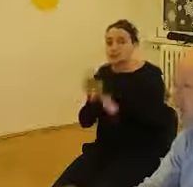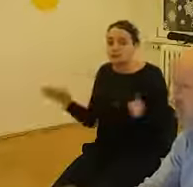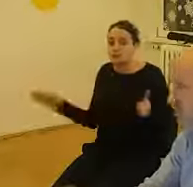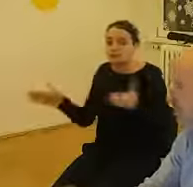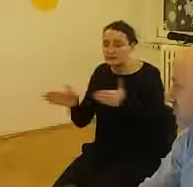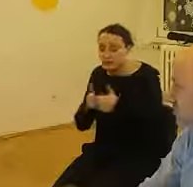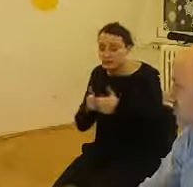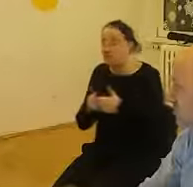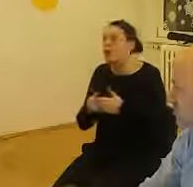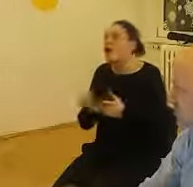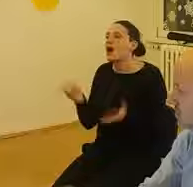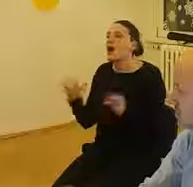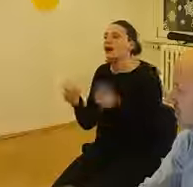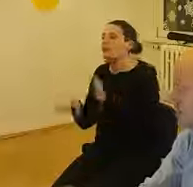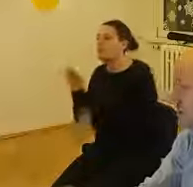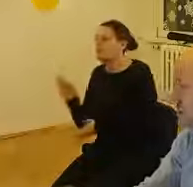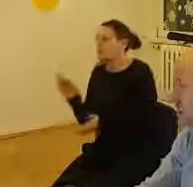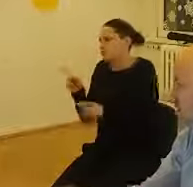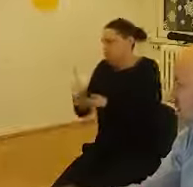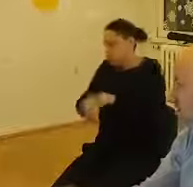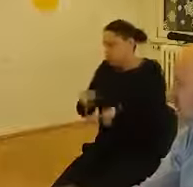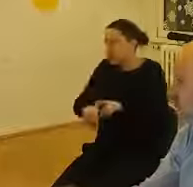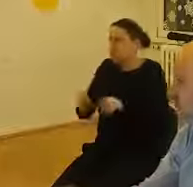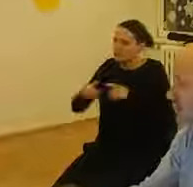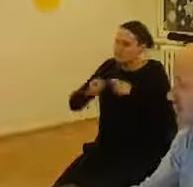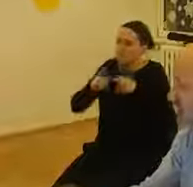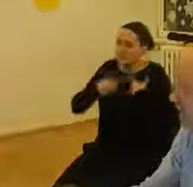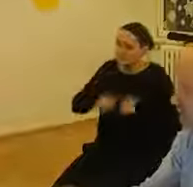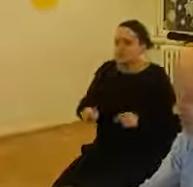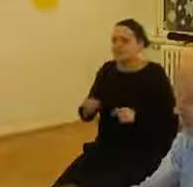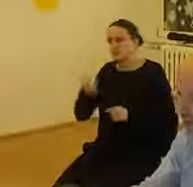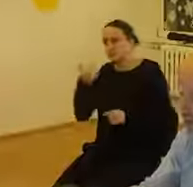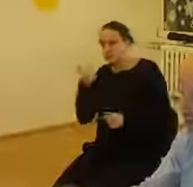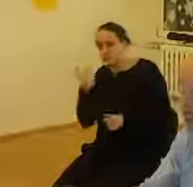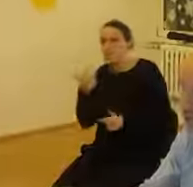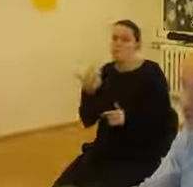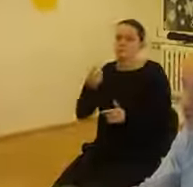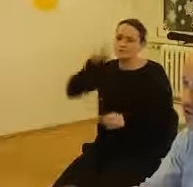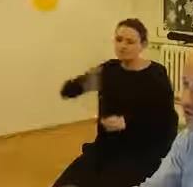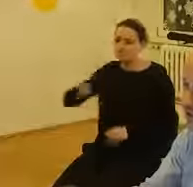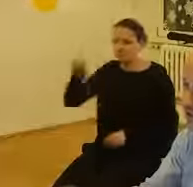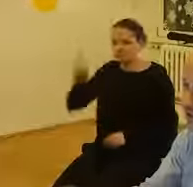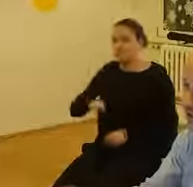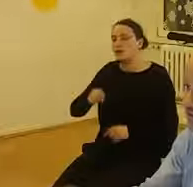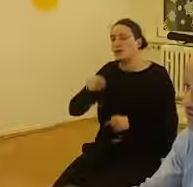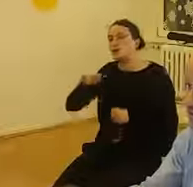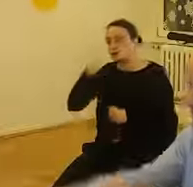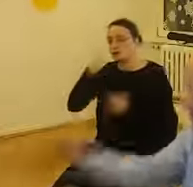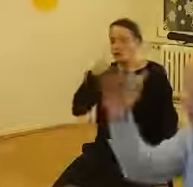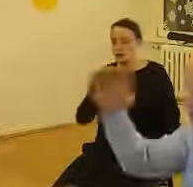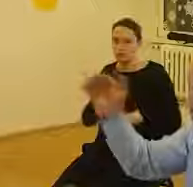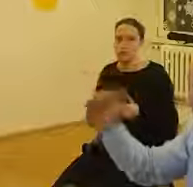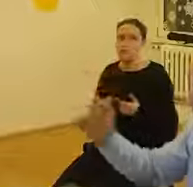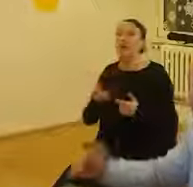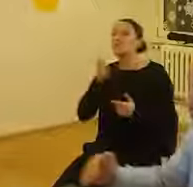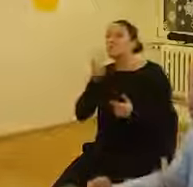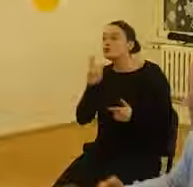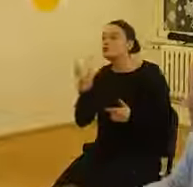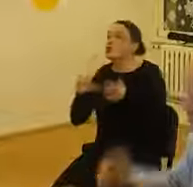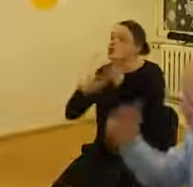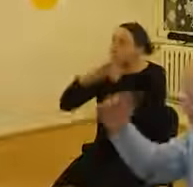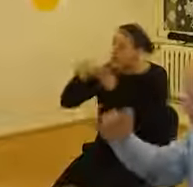trzeba mieć ze sobą dowód osobisty, długopis, zakreśla się jednego kandydata i w kolejności od tak, który zdobył